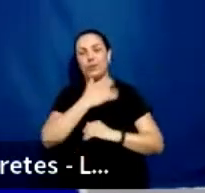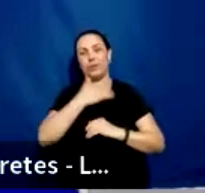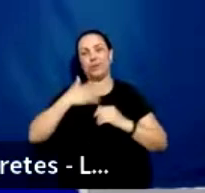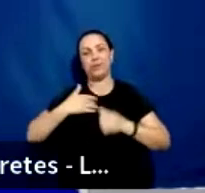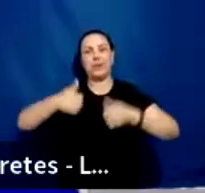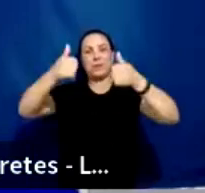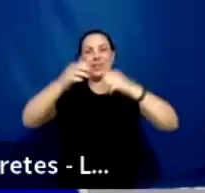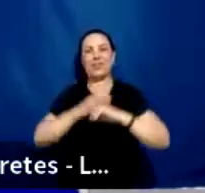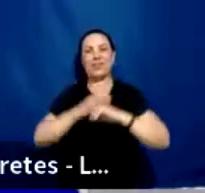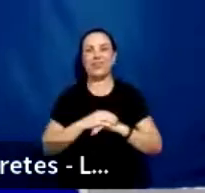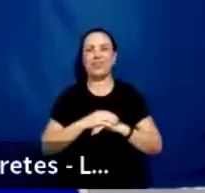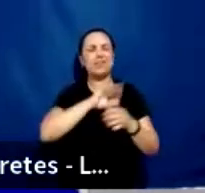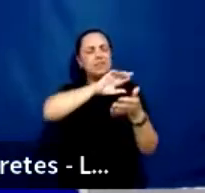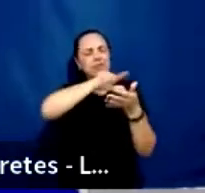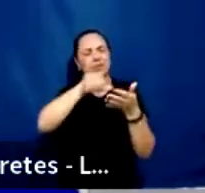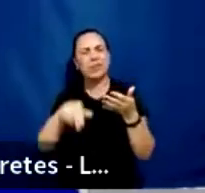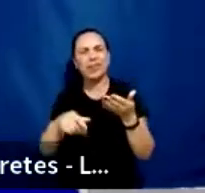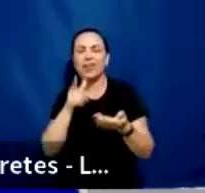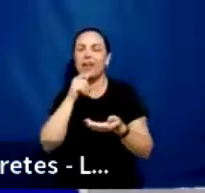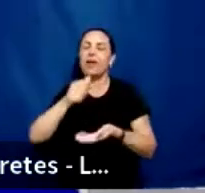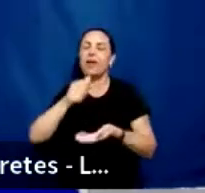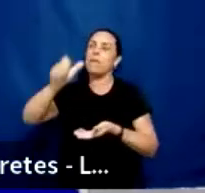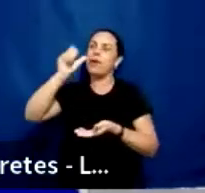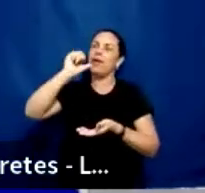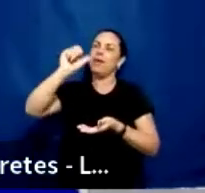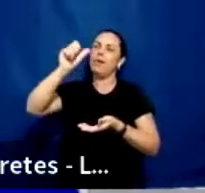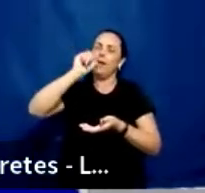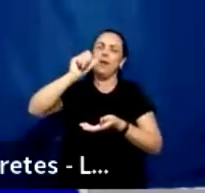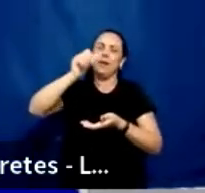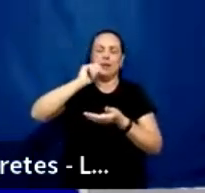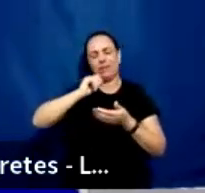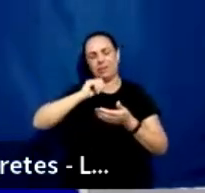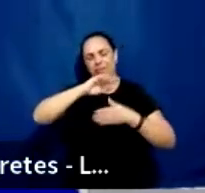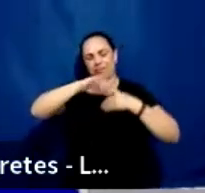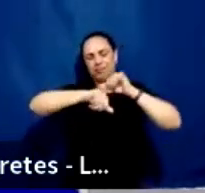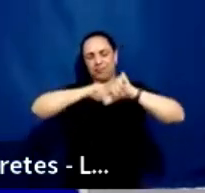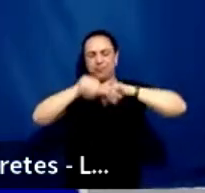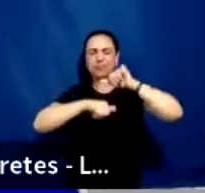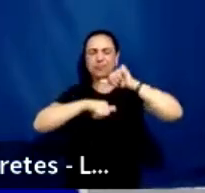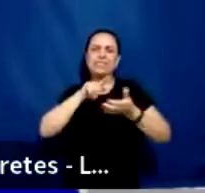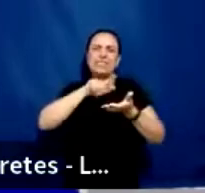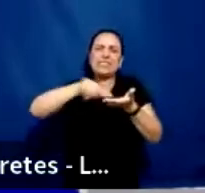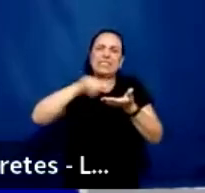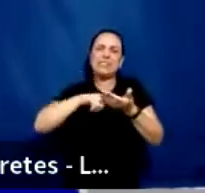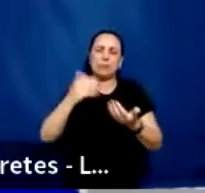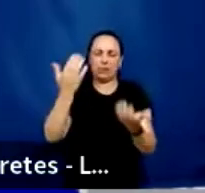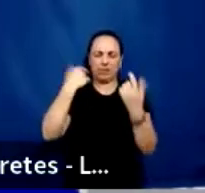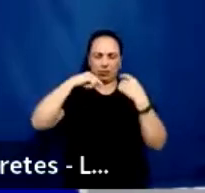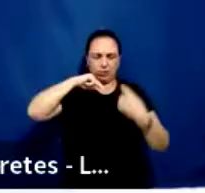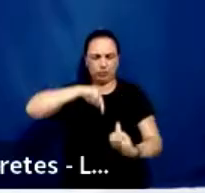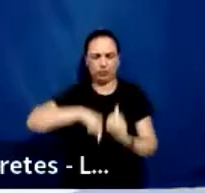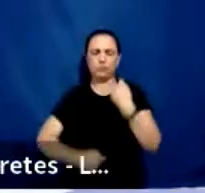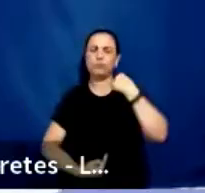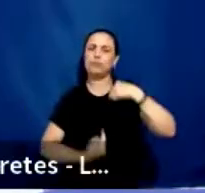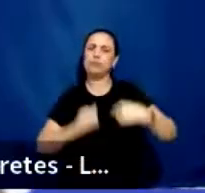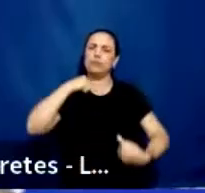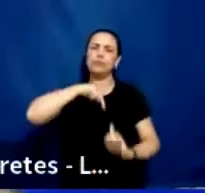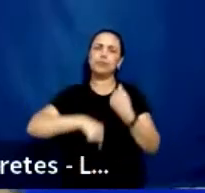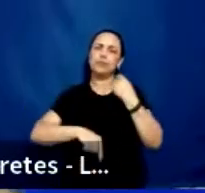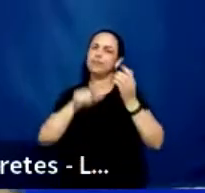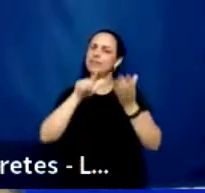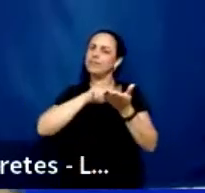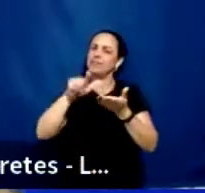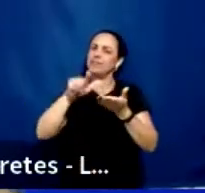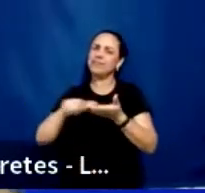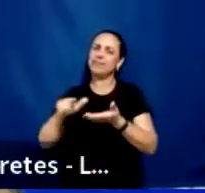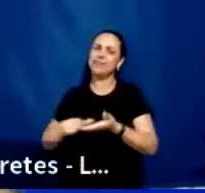excesso, alcaliniza, né? Ali melhorando a questão da acidez. Então, é muito importante a gente